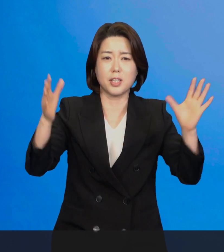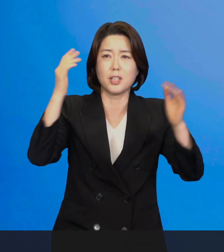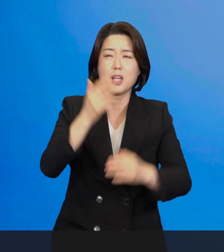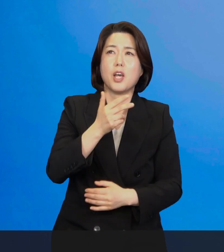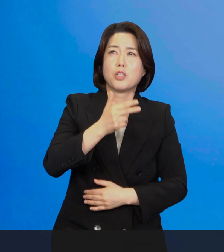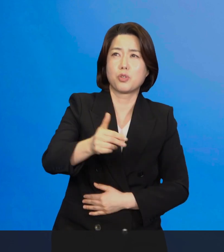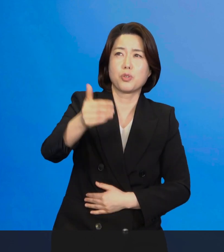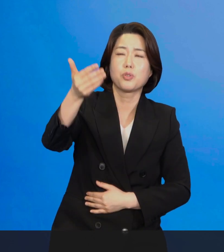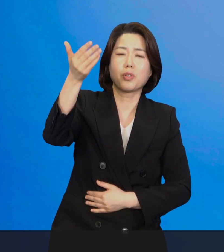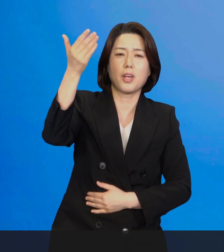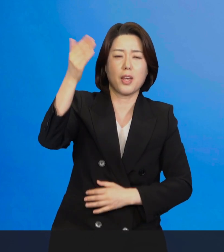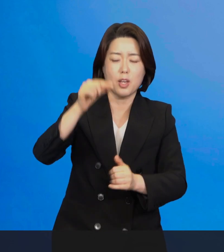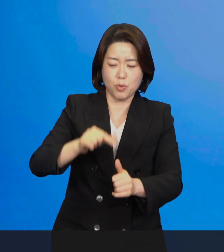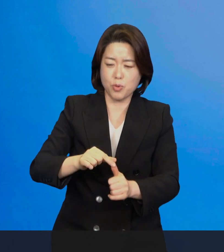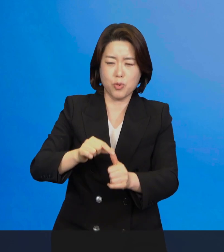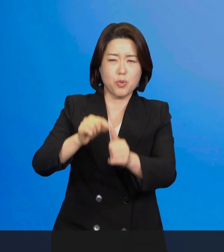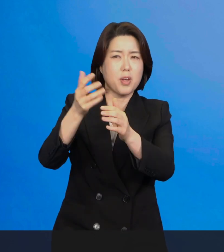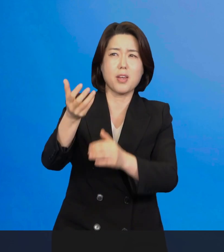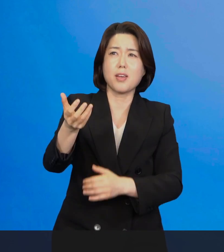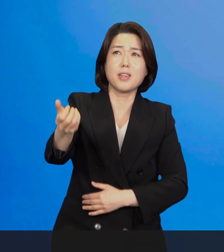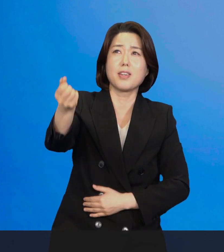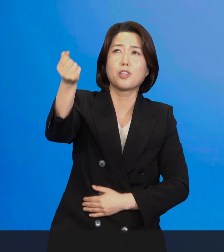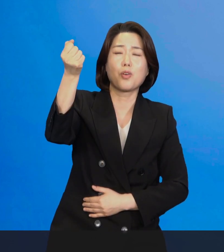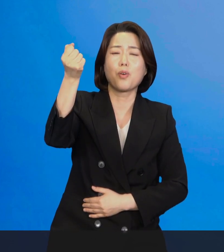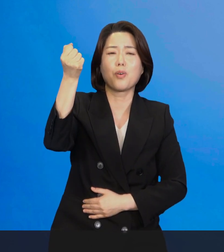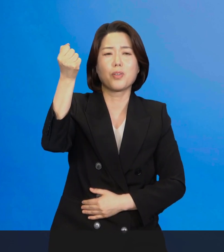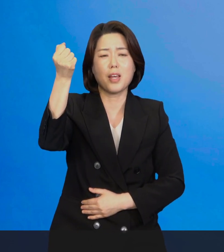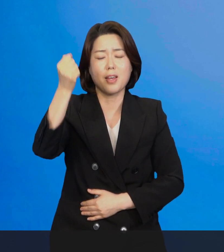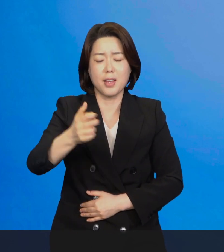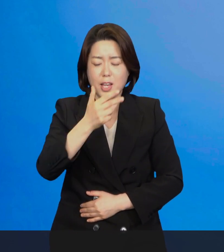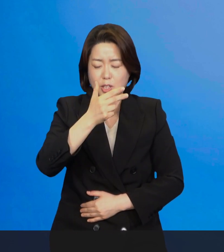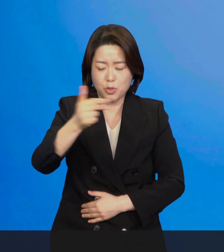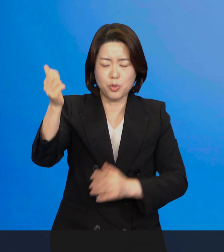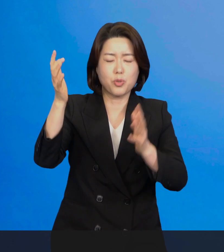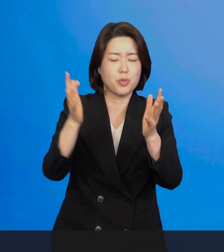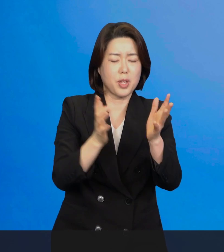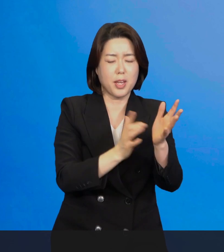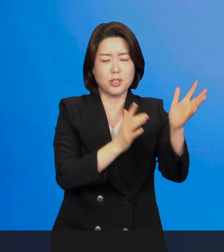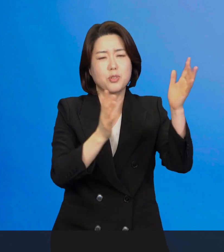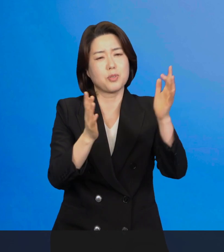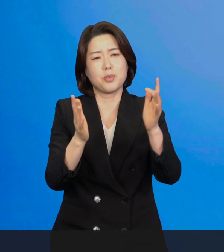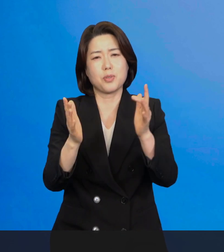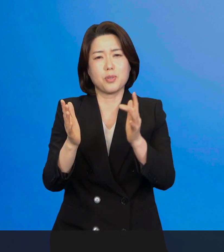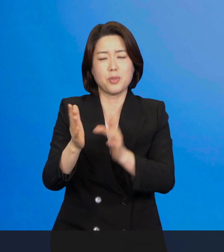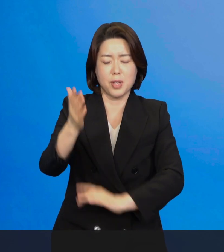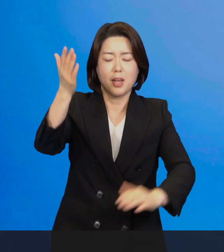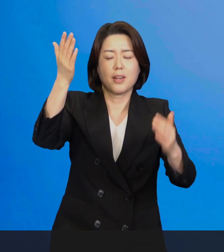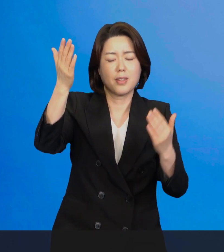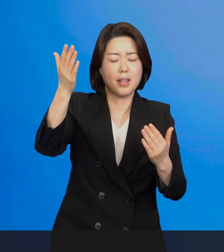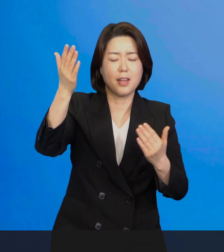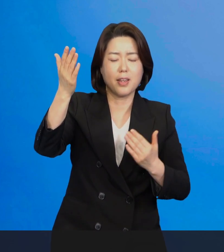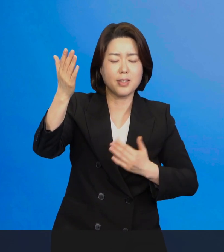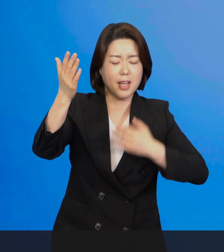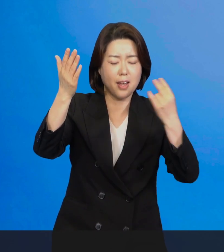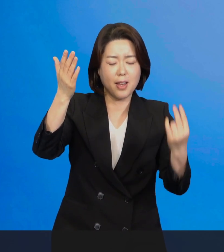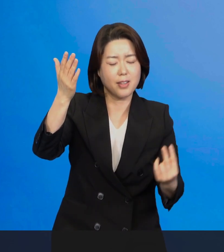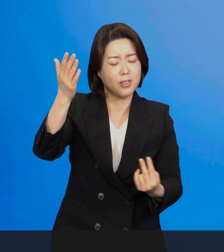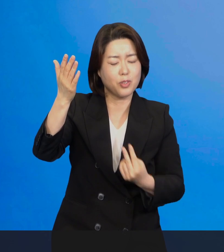끊으신 주께 구원했도다. 주 예수 나의 산소망. 주 예수